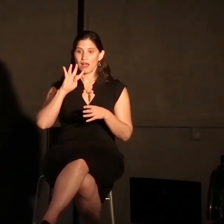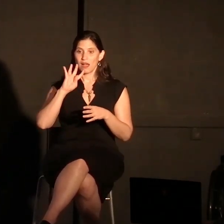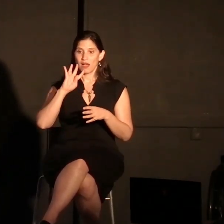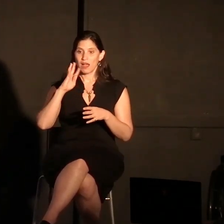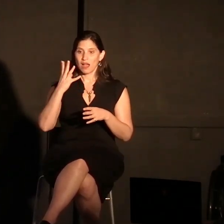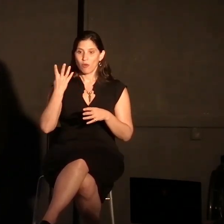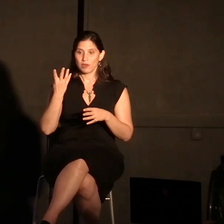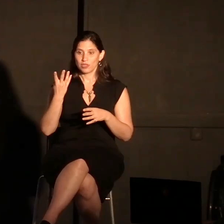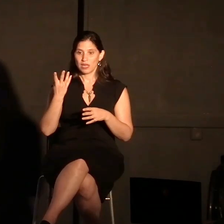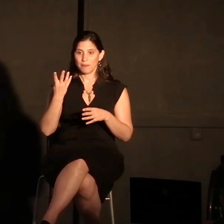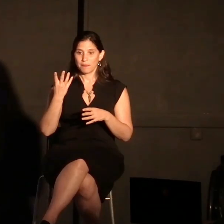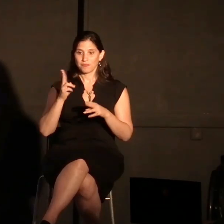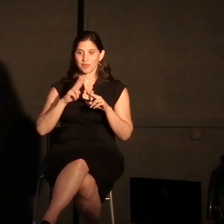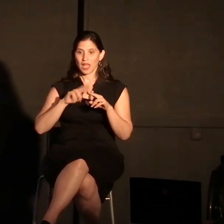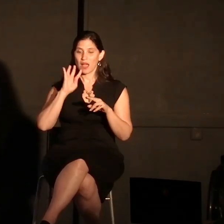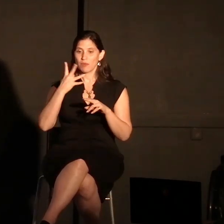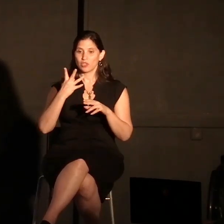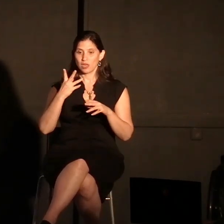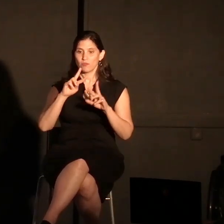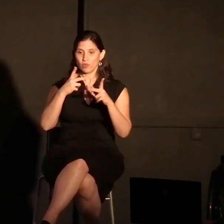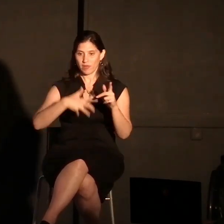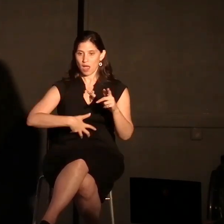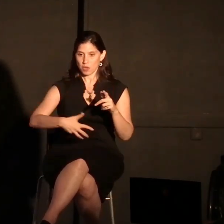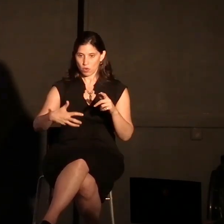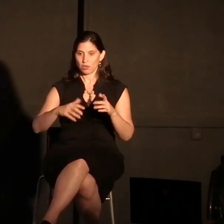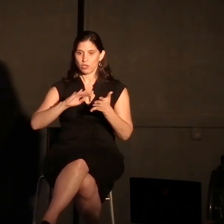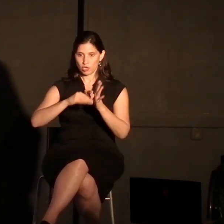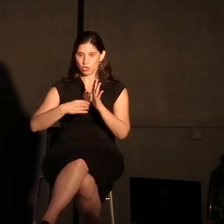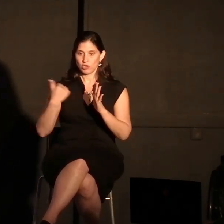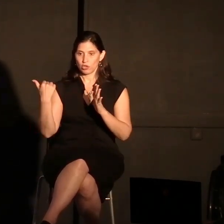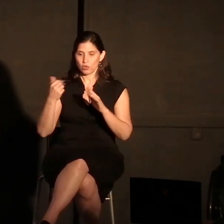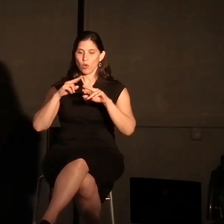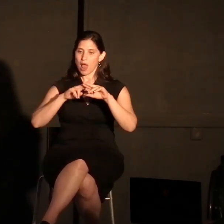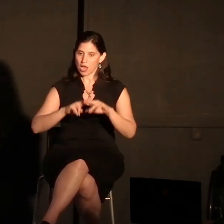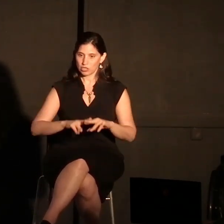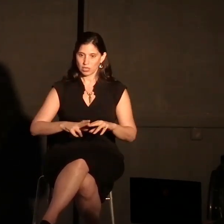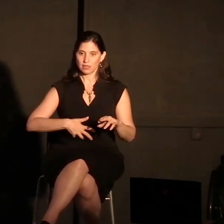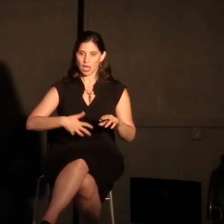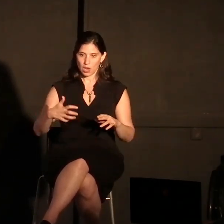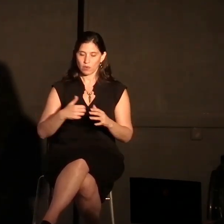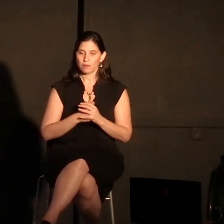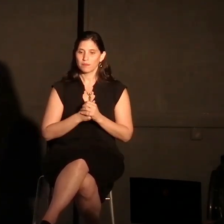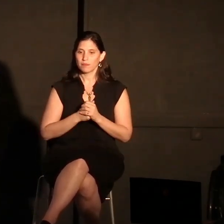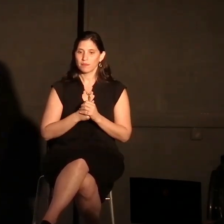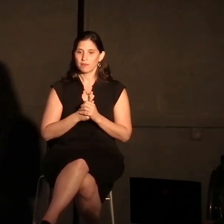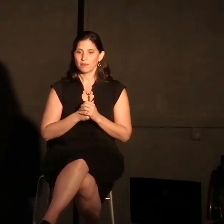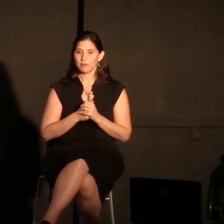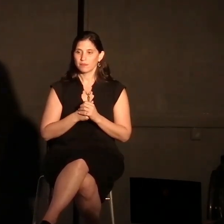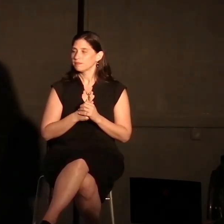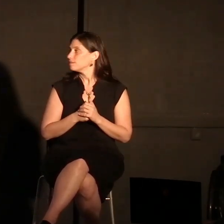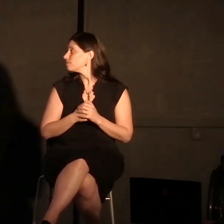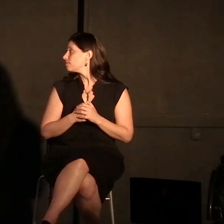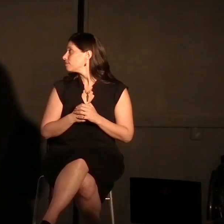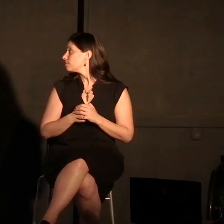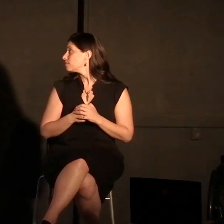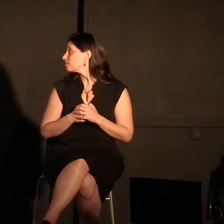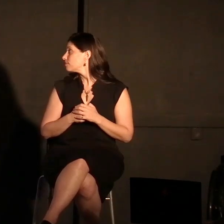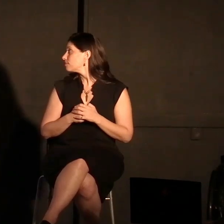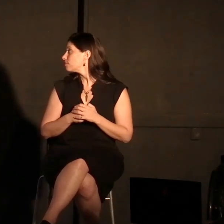להריון שוב פעם הרופאים ישרו לי להשאיר את ההריון שלי